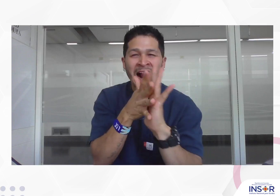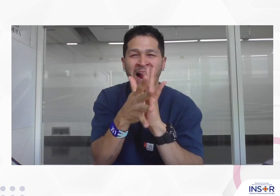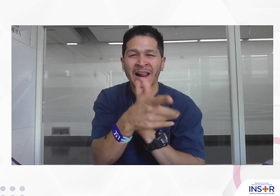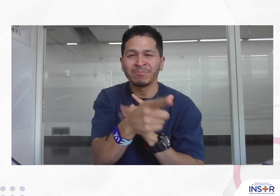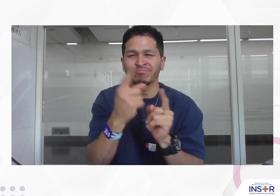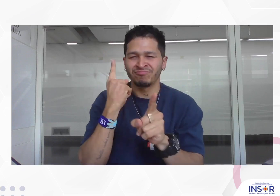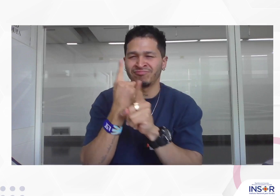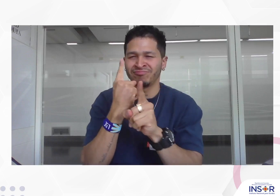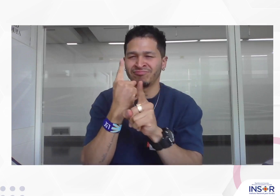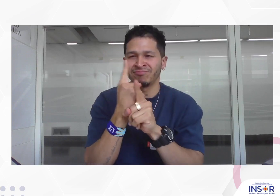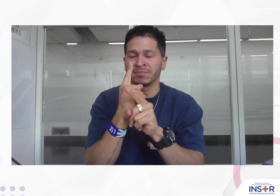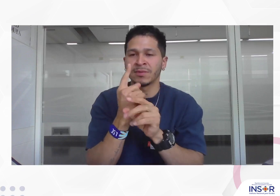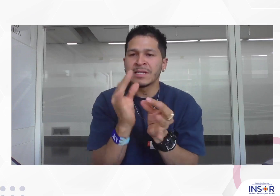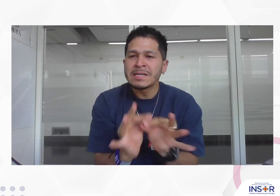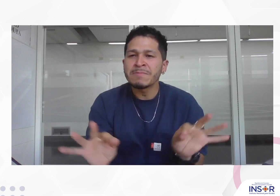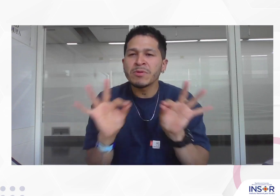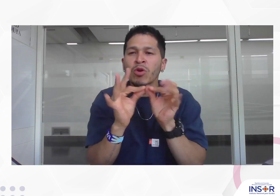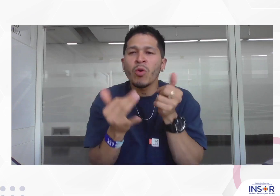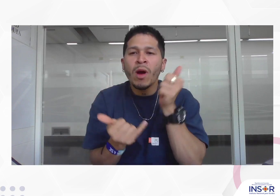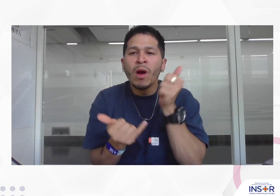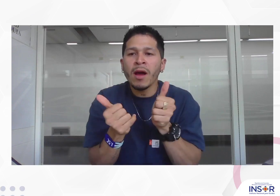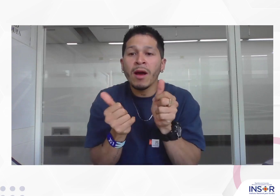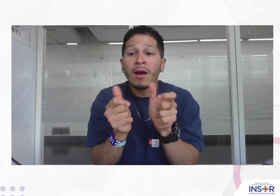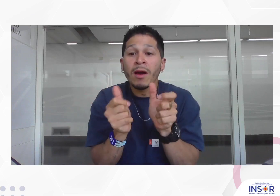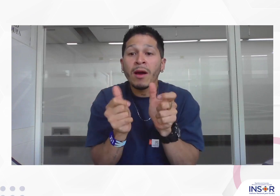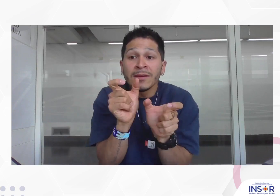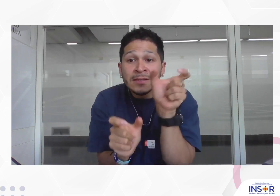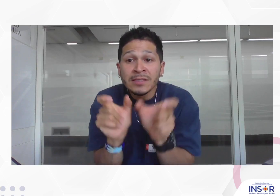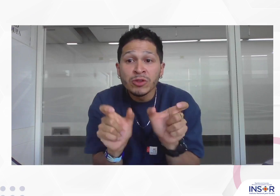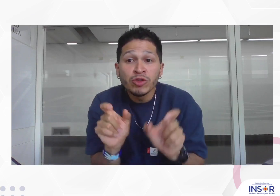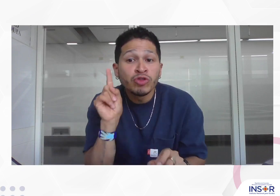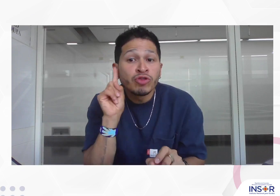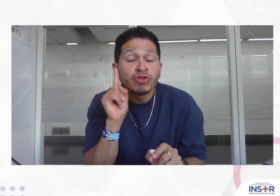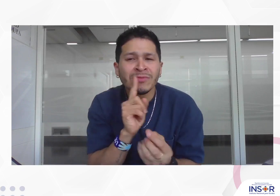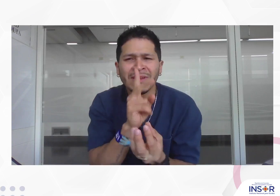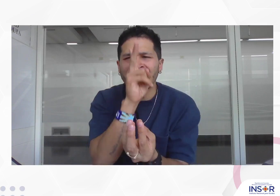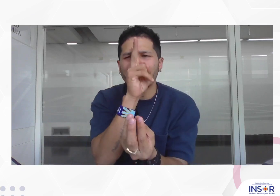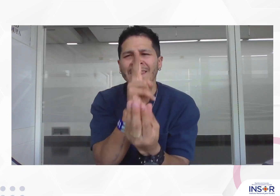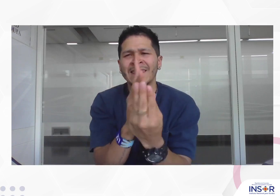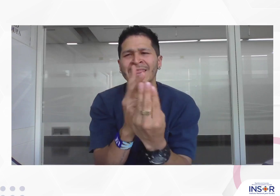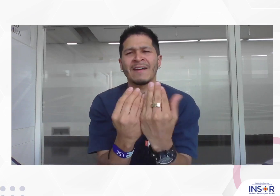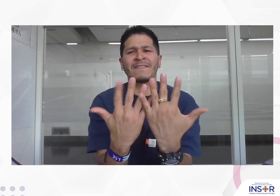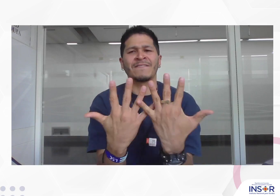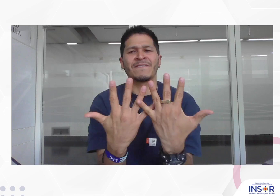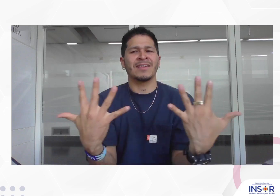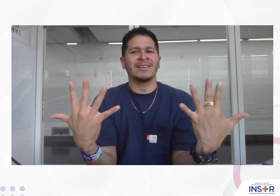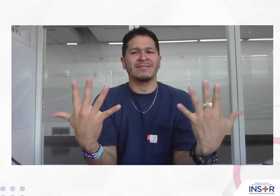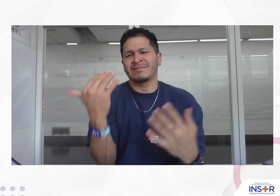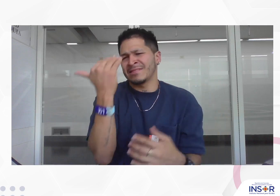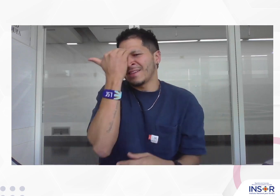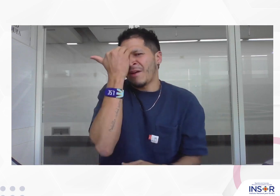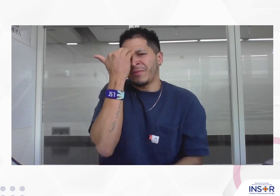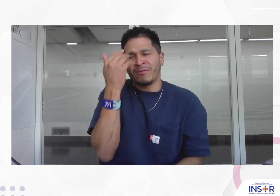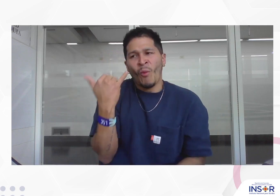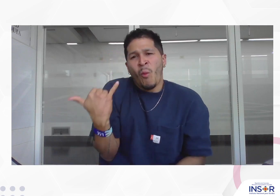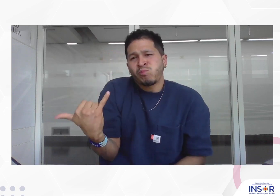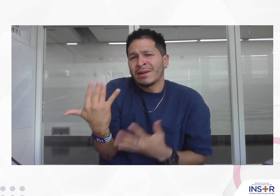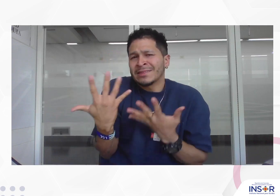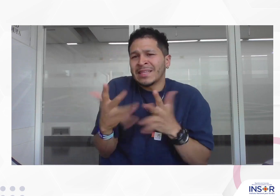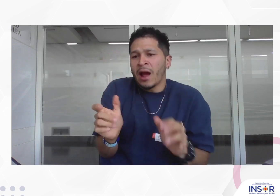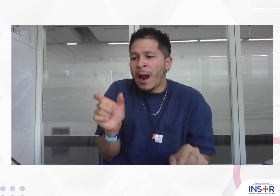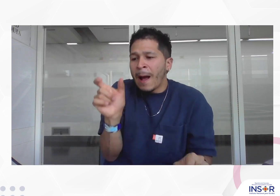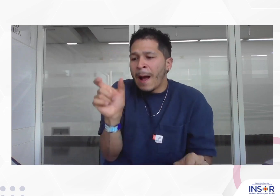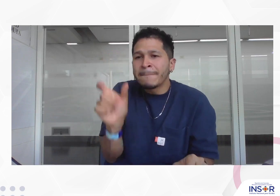Bien, algo muy corto, muy sucinto, es que sí, es muy importante que las personas sordas, se reconozca